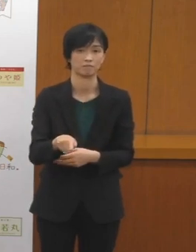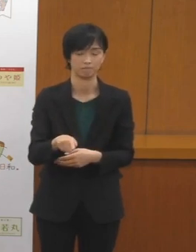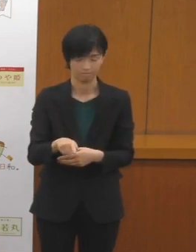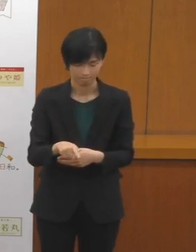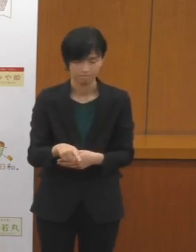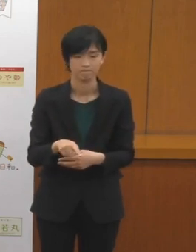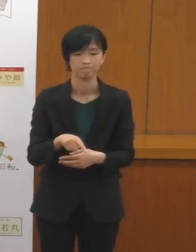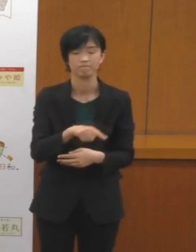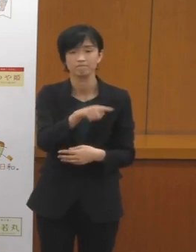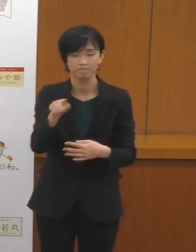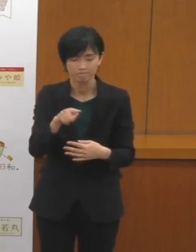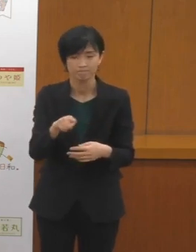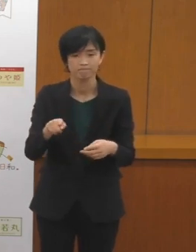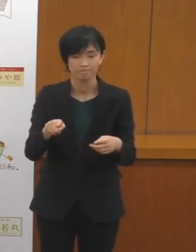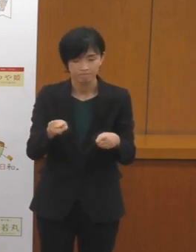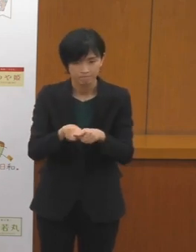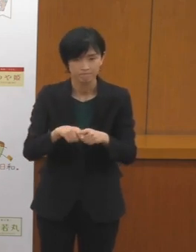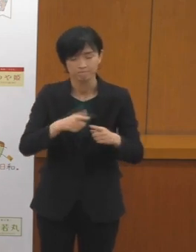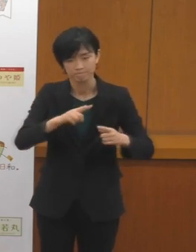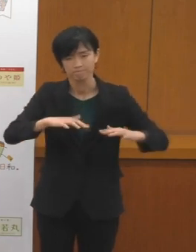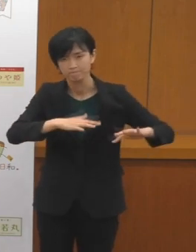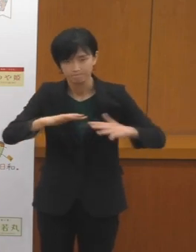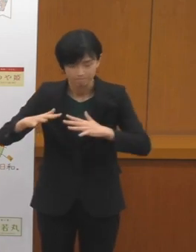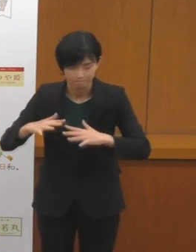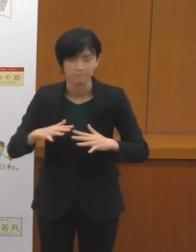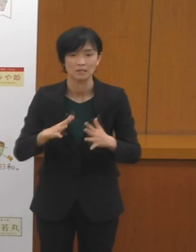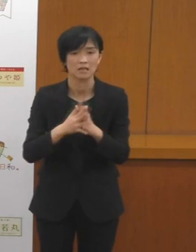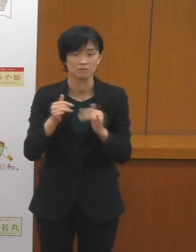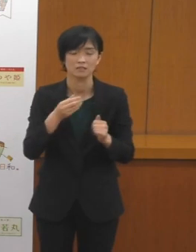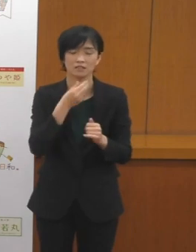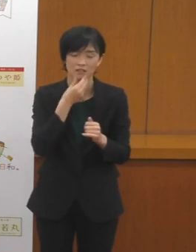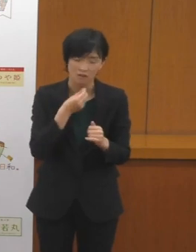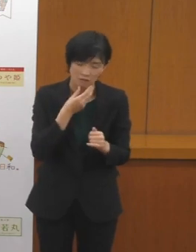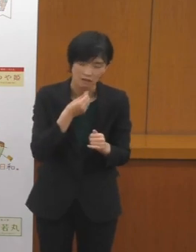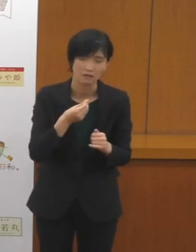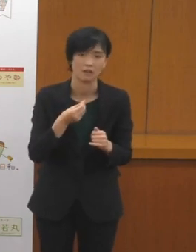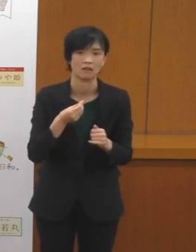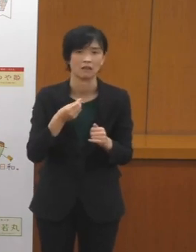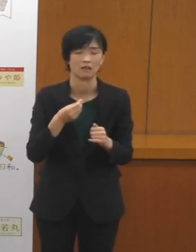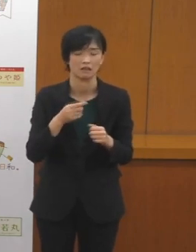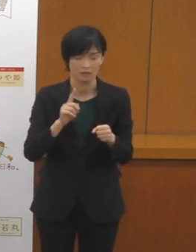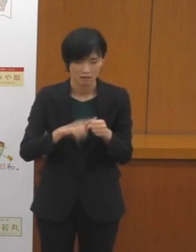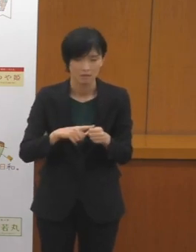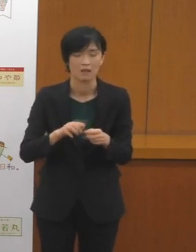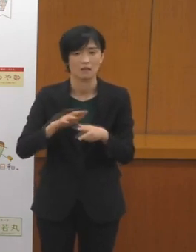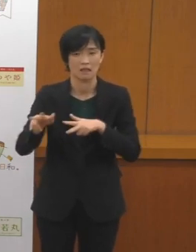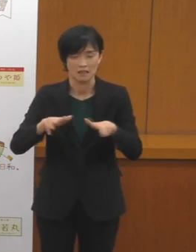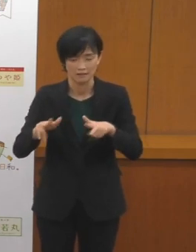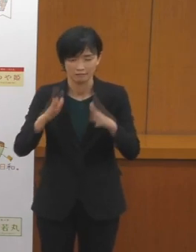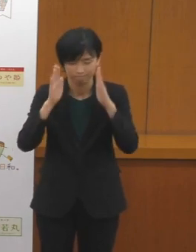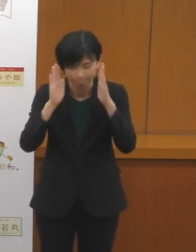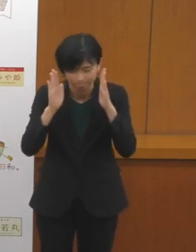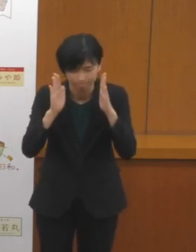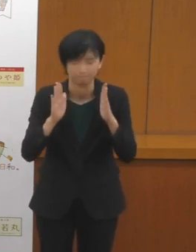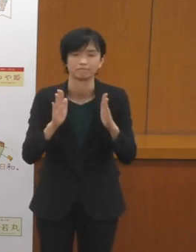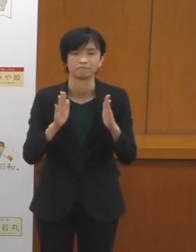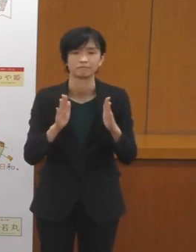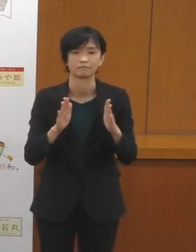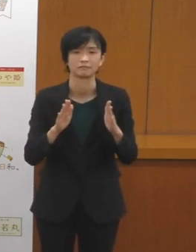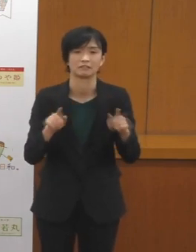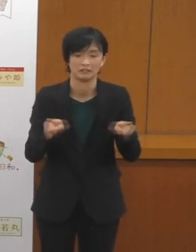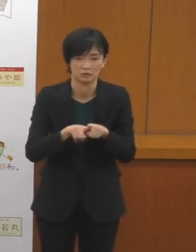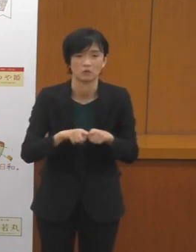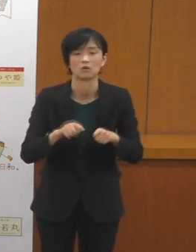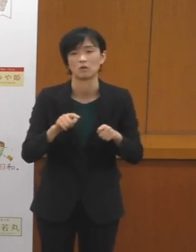と議論をしながら山形県民の幸せのため県政に全力で一緒に取り組んでいっていただきたいと